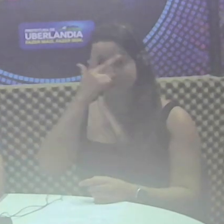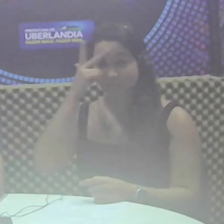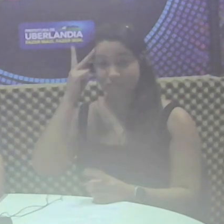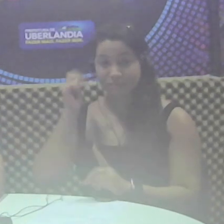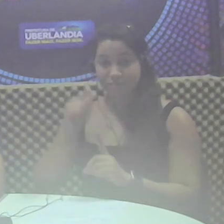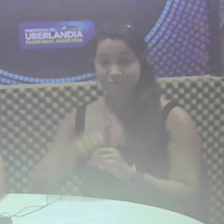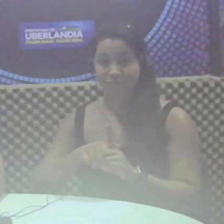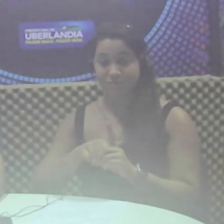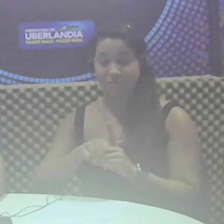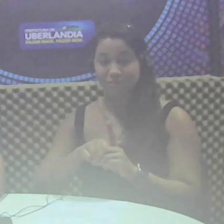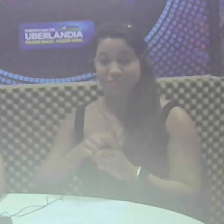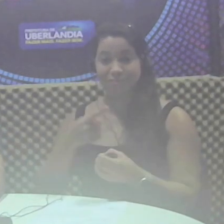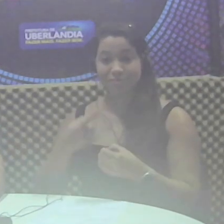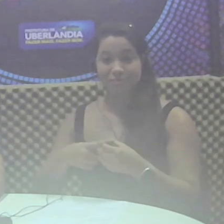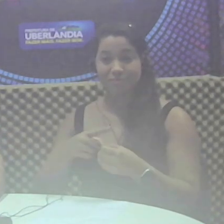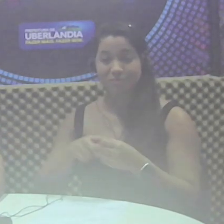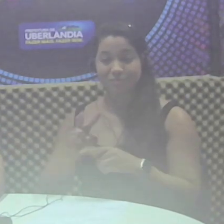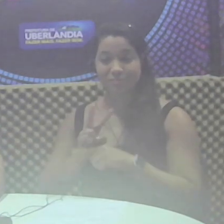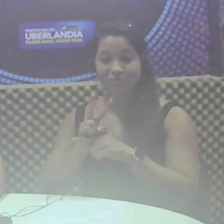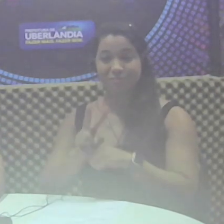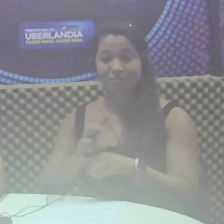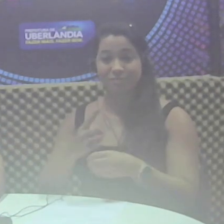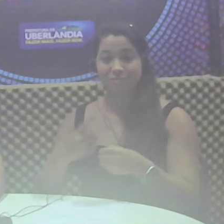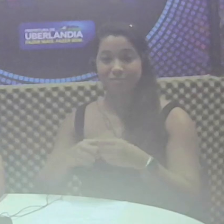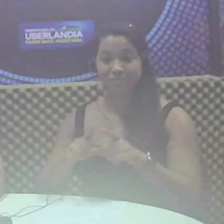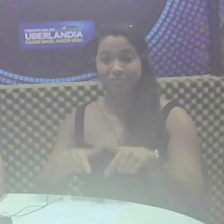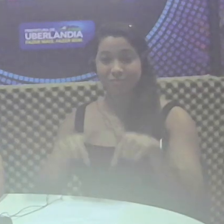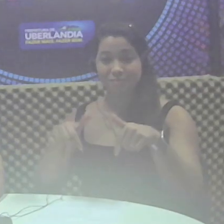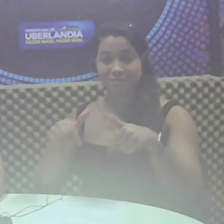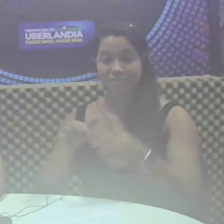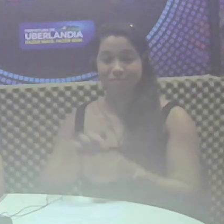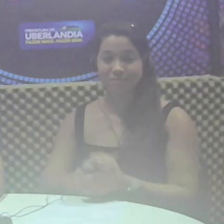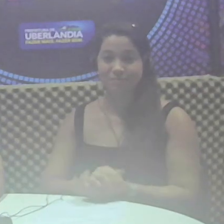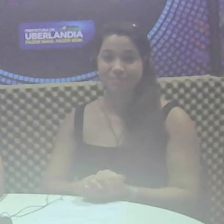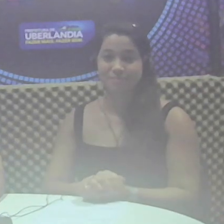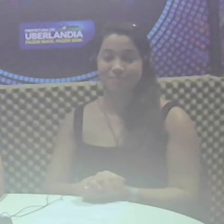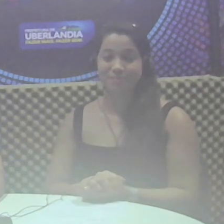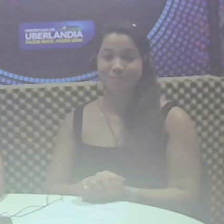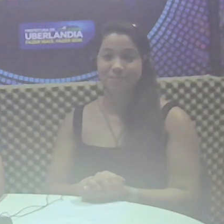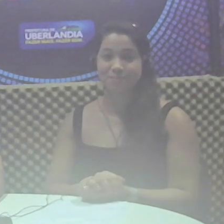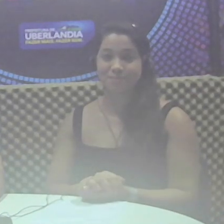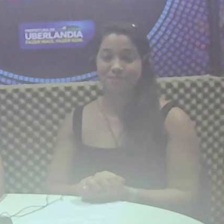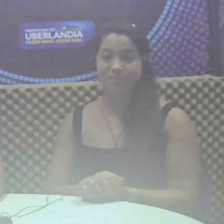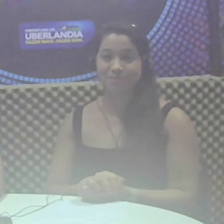mês. Uma cidade que cuida é uma cidade que faz.